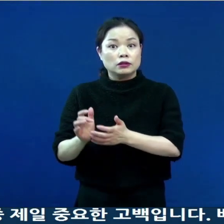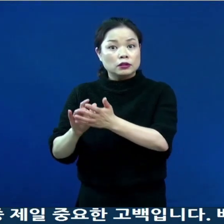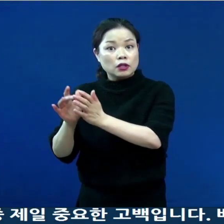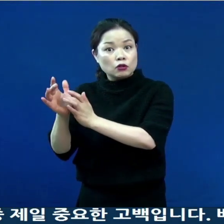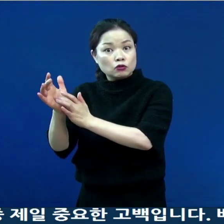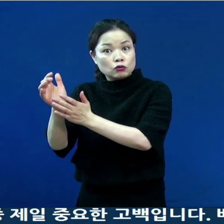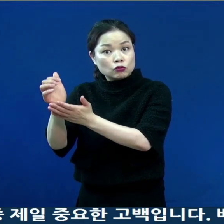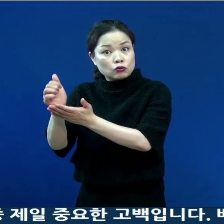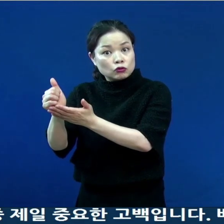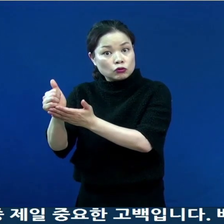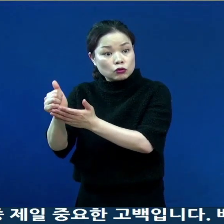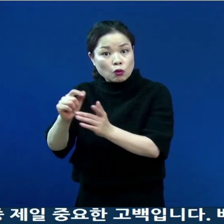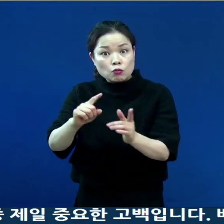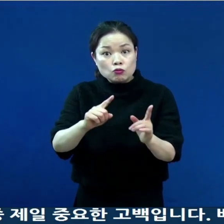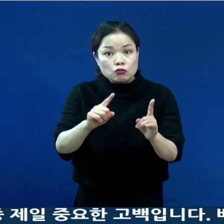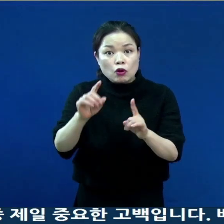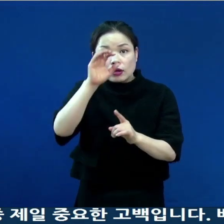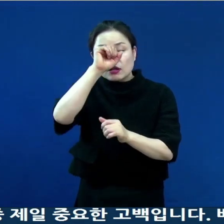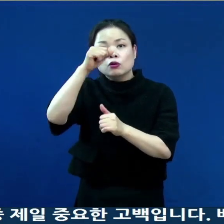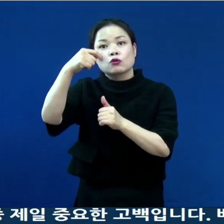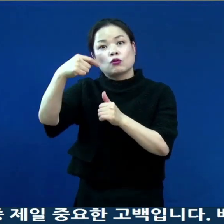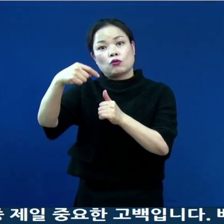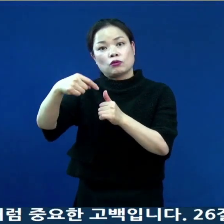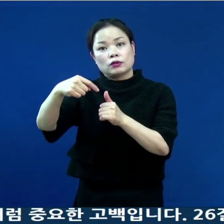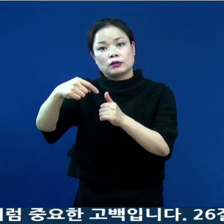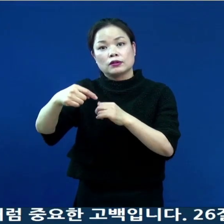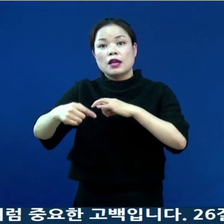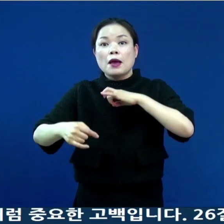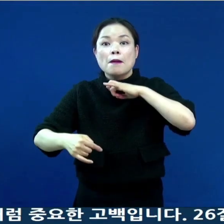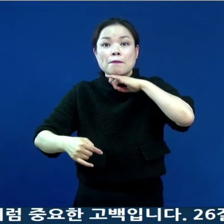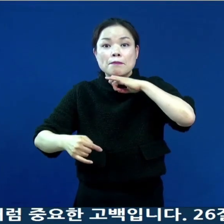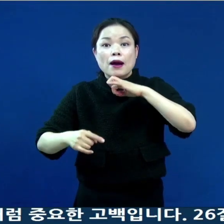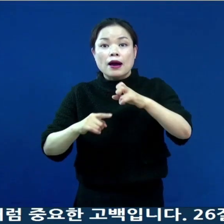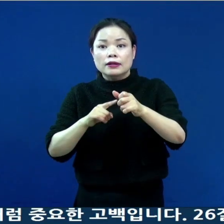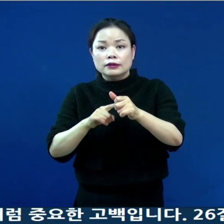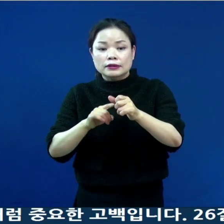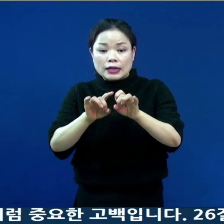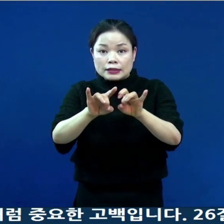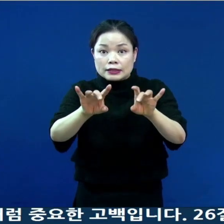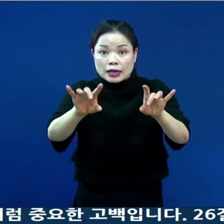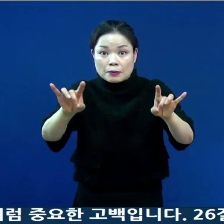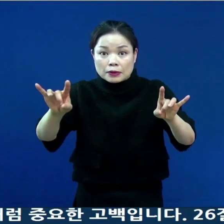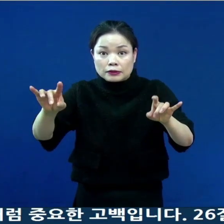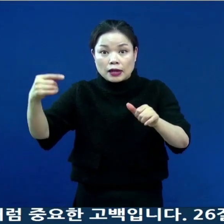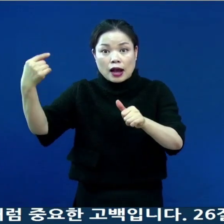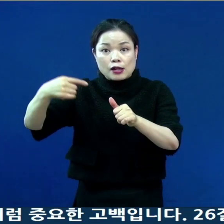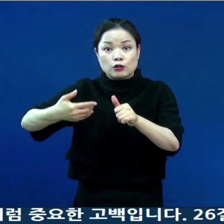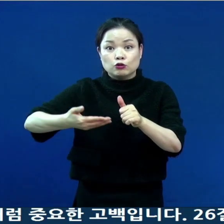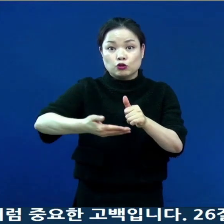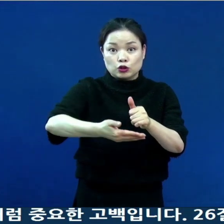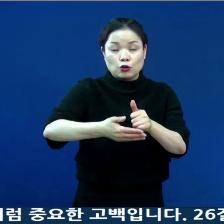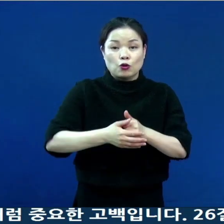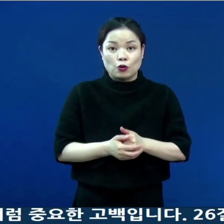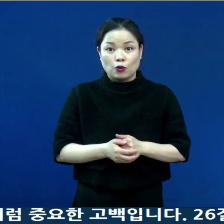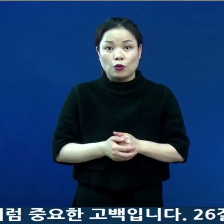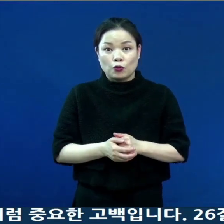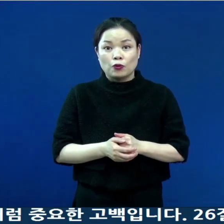예수님은요, 부활의 교훈을 마르다에게 개별적으로 하나 가르쳐 주시고요,